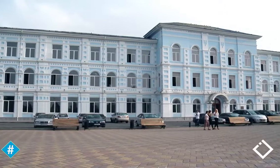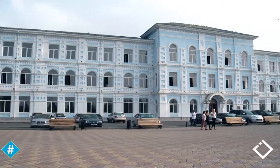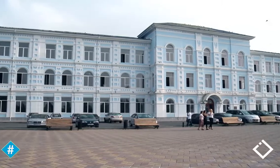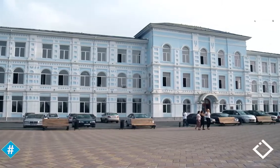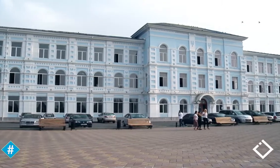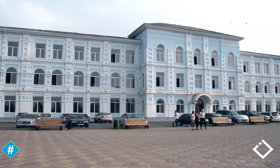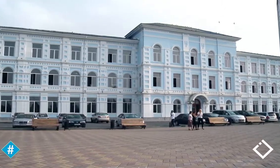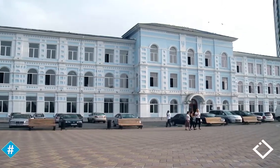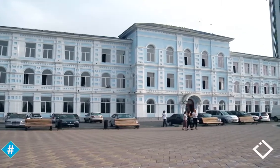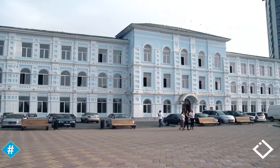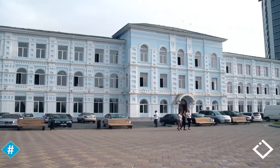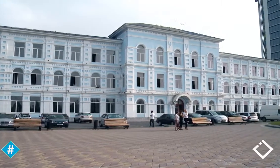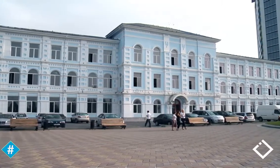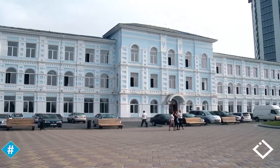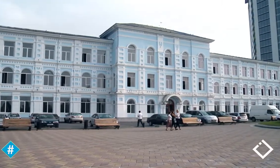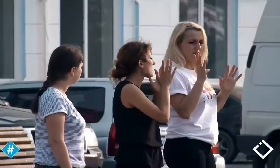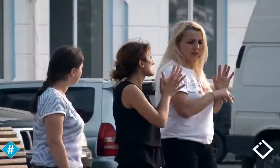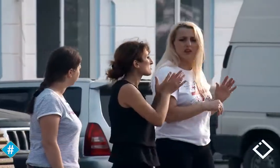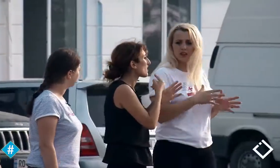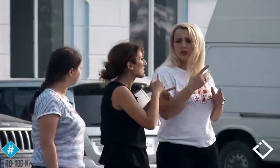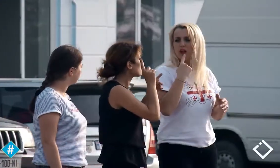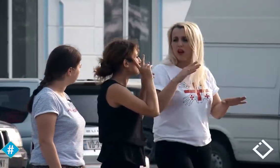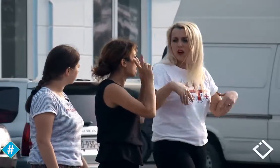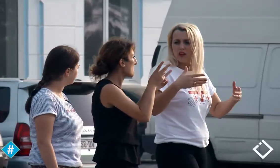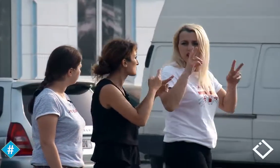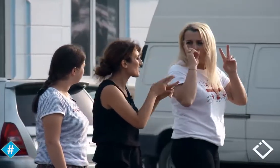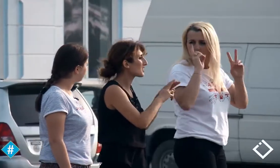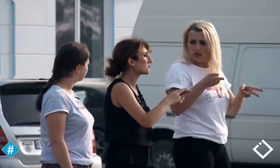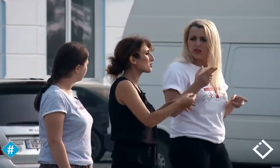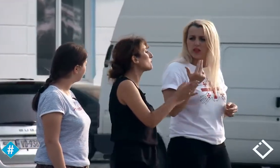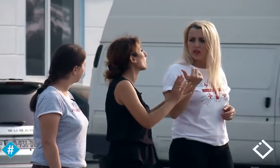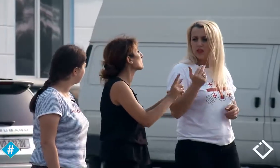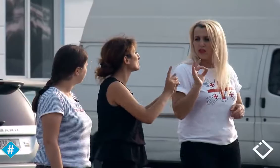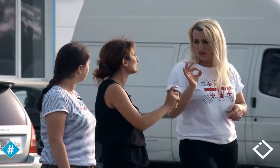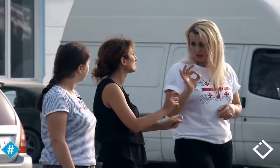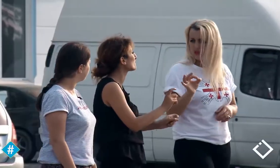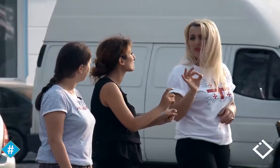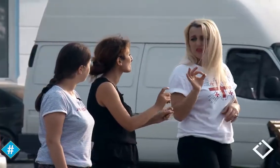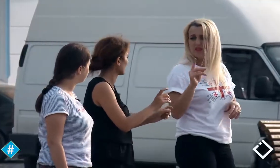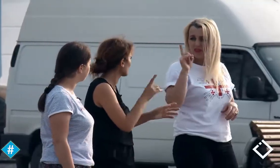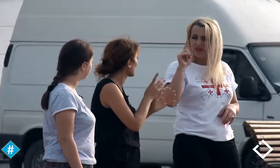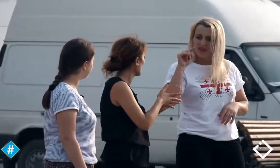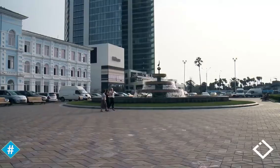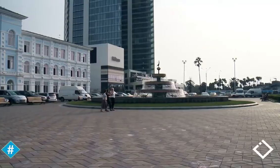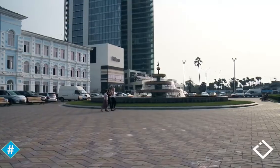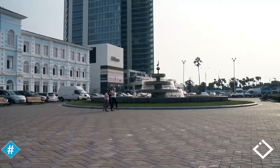რაც შეეხება განათლებას, რამდენად ხელმისაწვდომია? ბავშვი, თუ ბავშვი დაიბადება სვენად აქვეითებული, ჩვეულებრივ